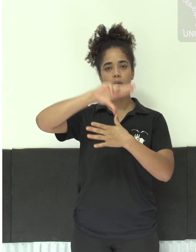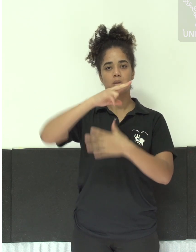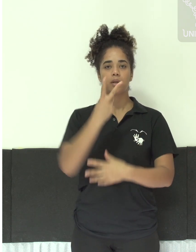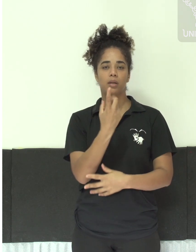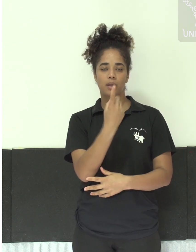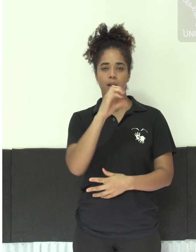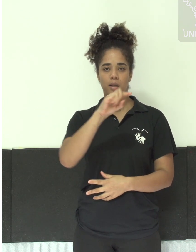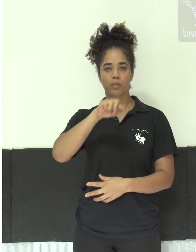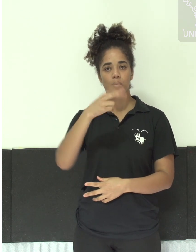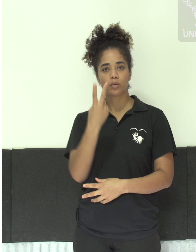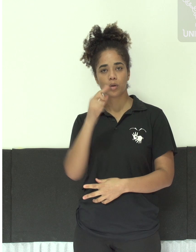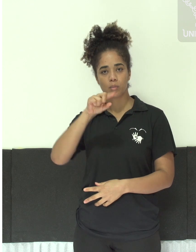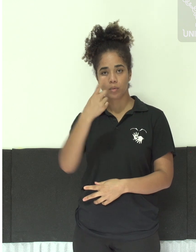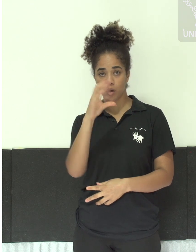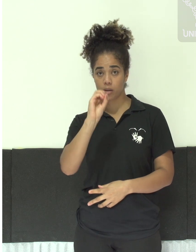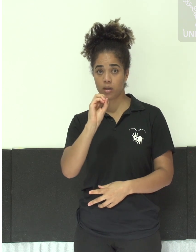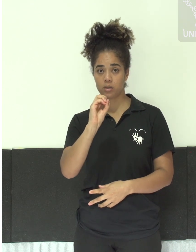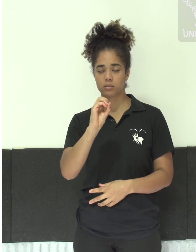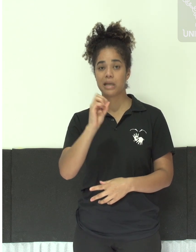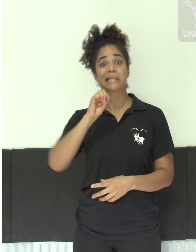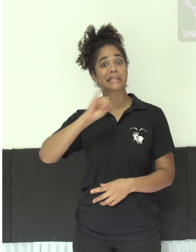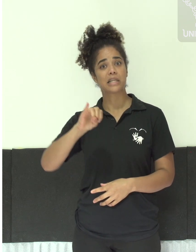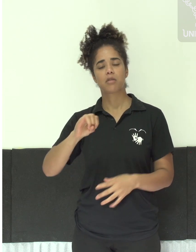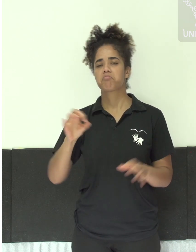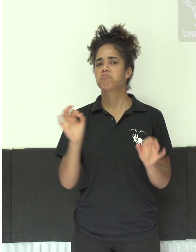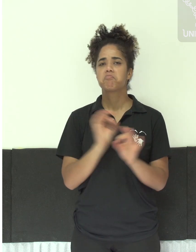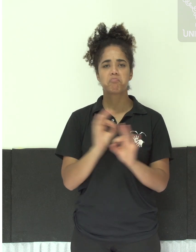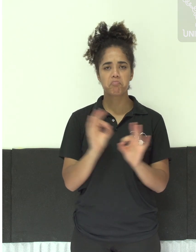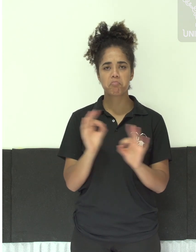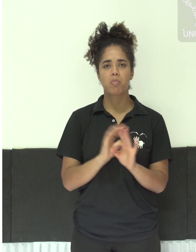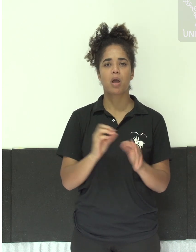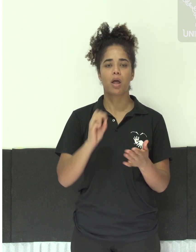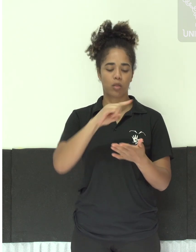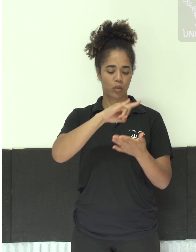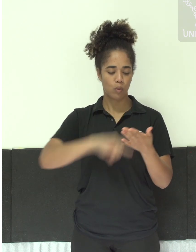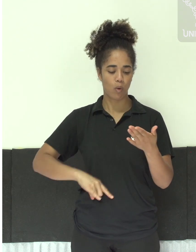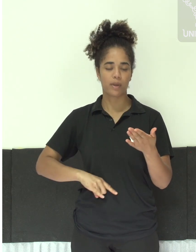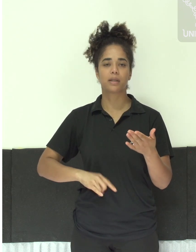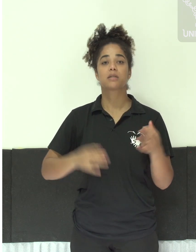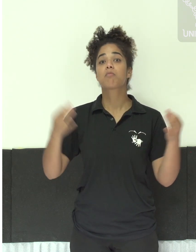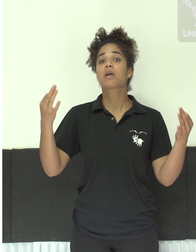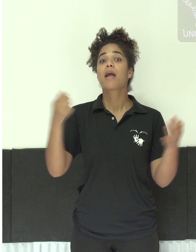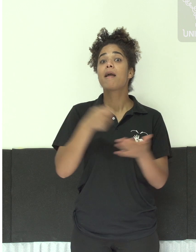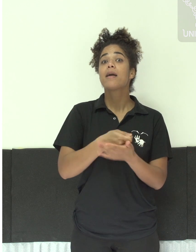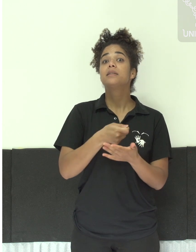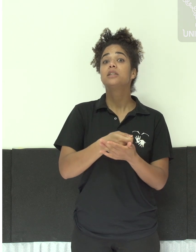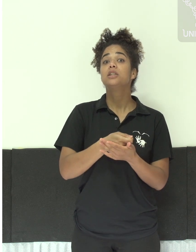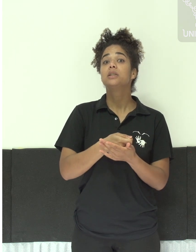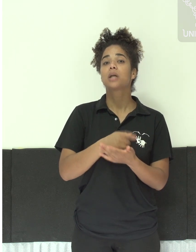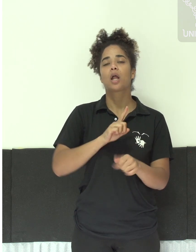10.2.10. Não apresentar a documentação exigida na inscrição e na matrícula online quando for